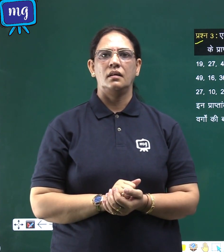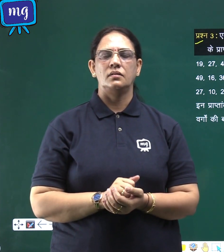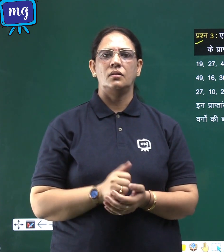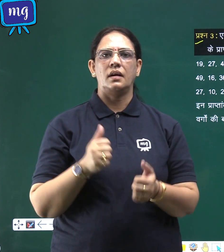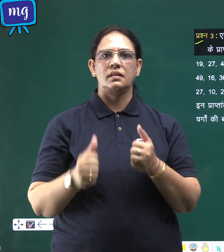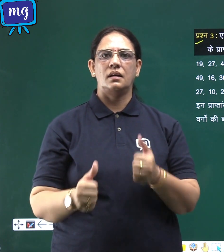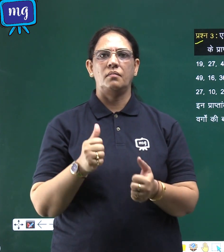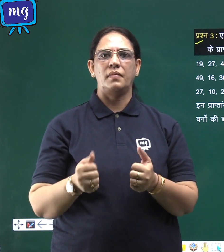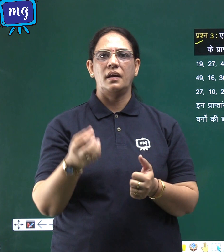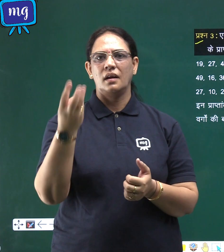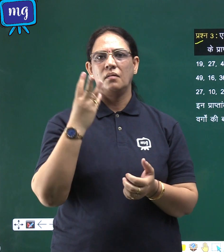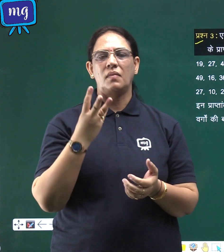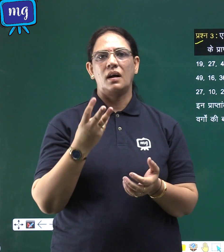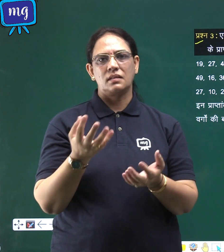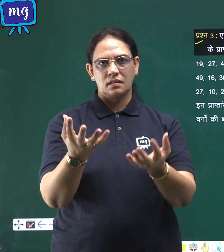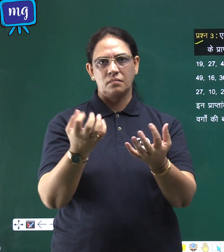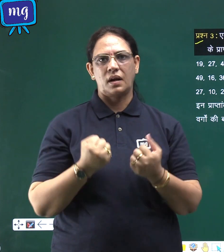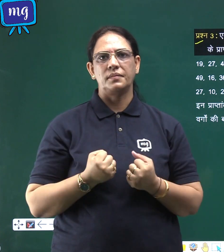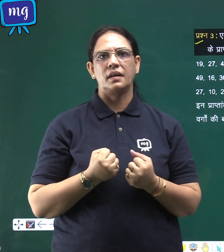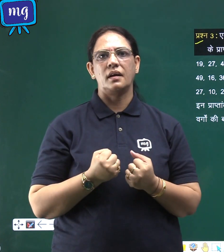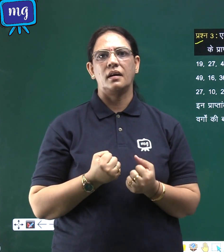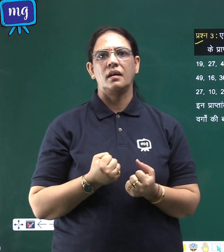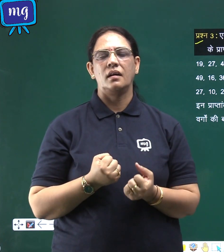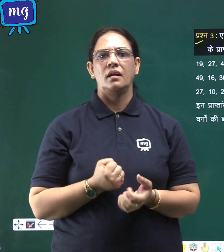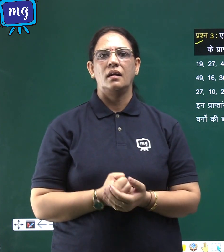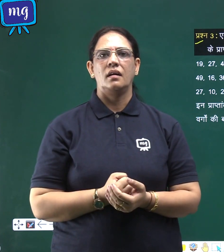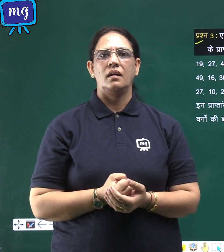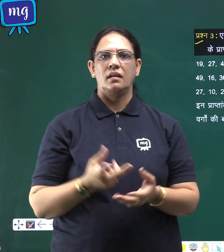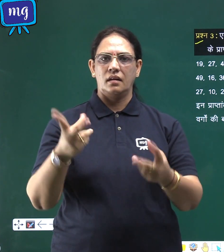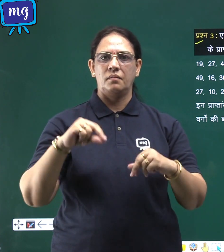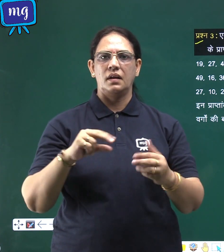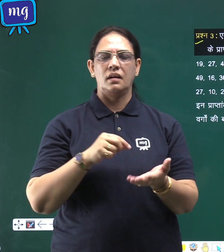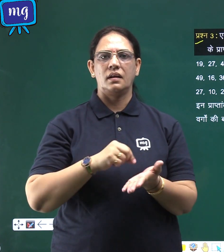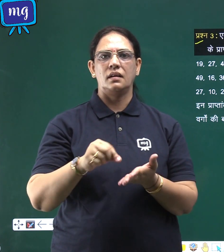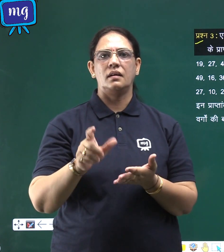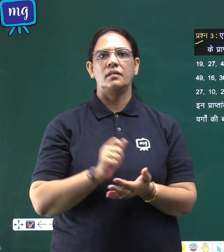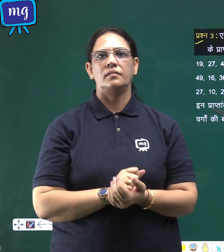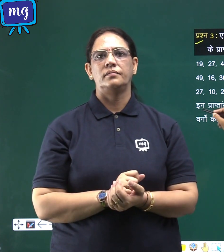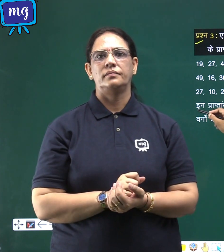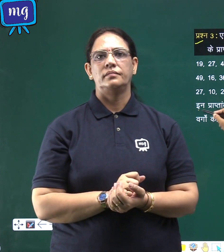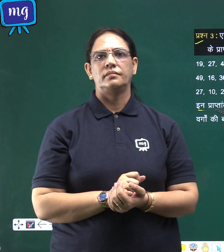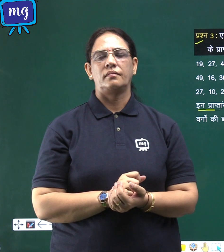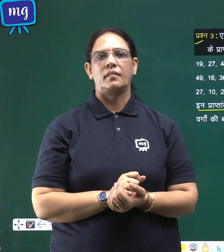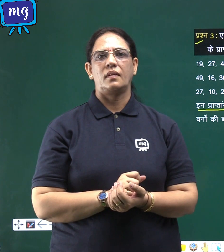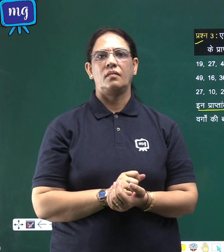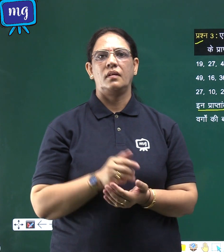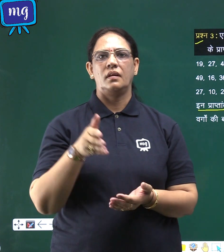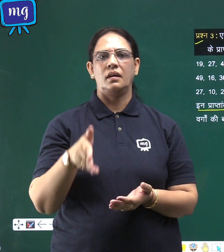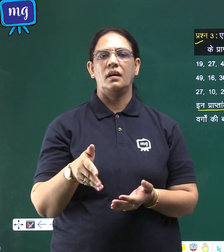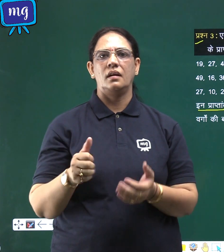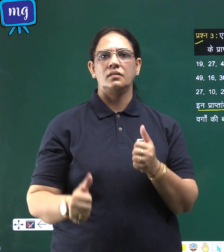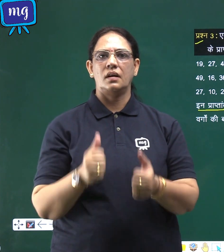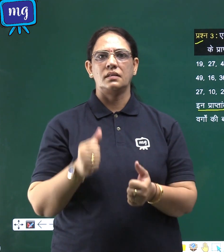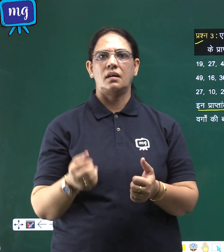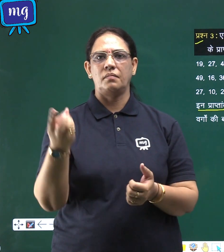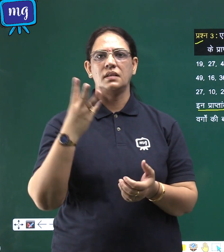निम्लिकित है इन प्राप्तांगों में से